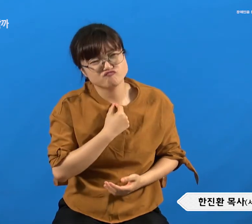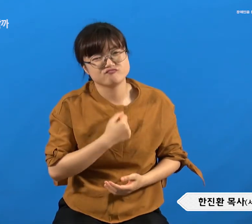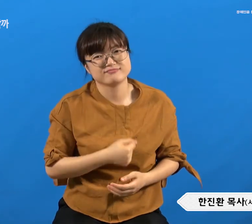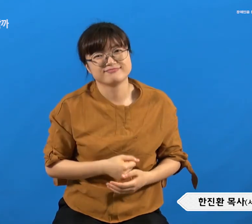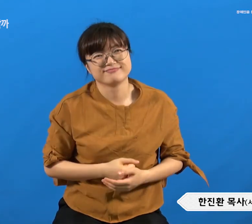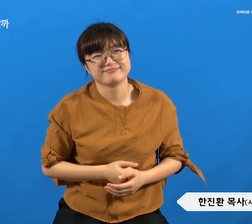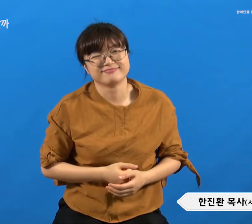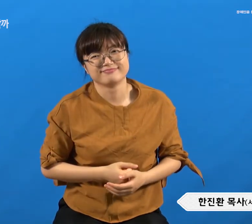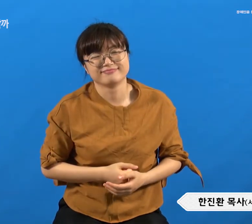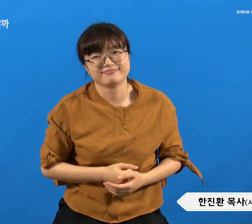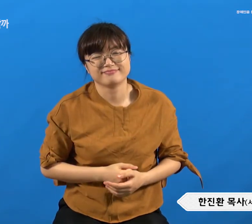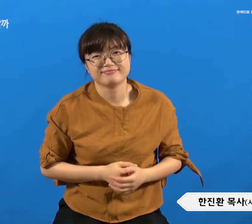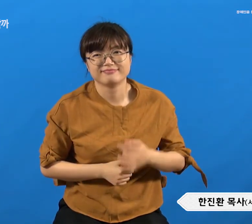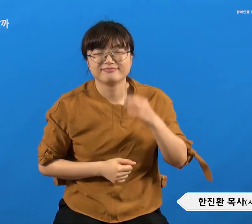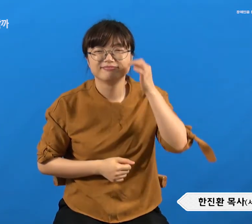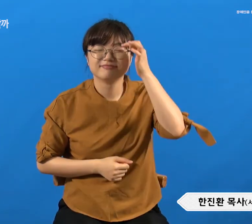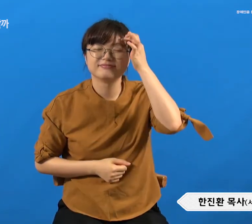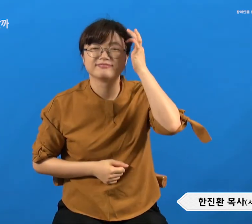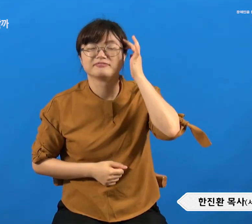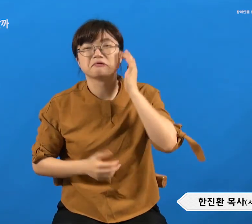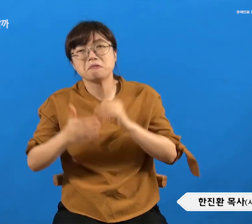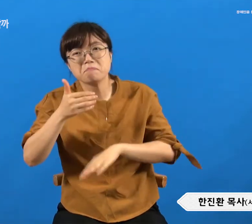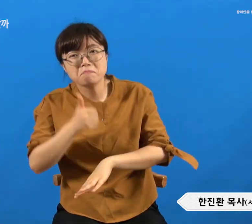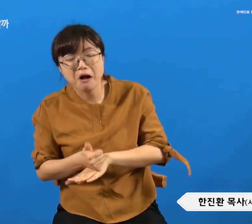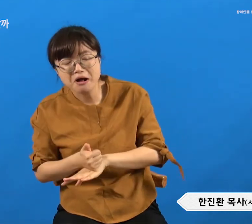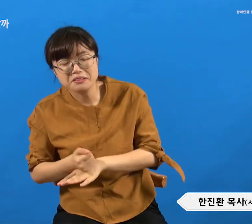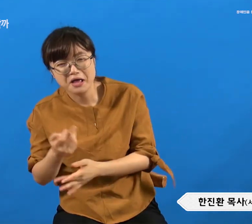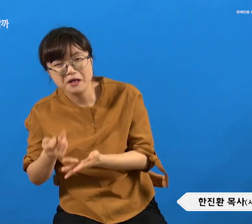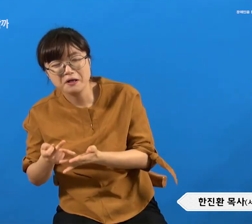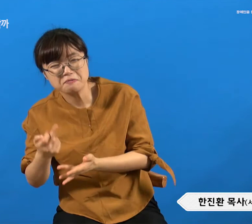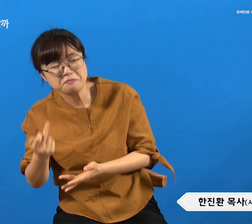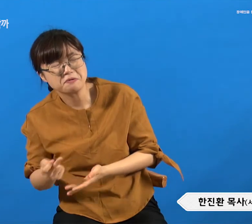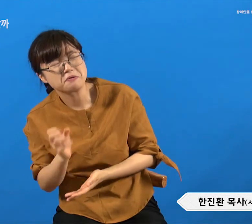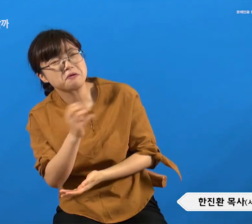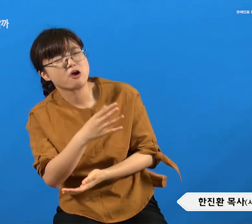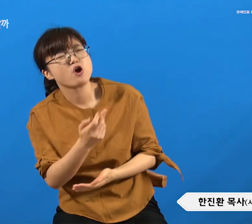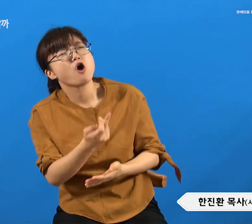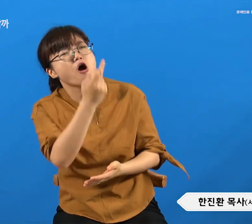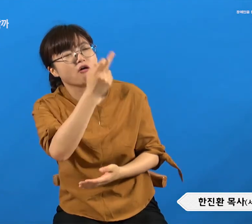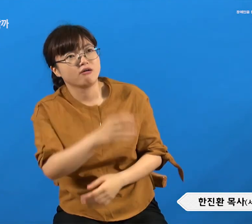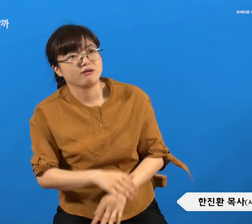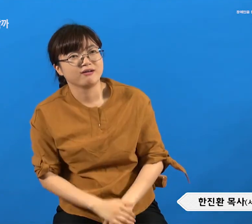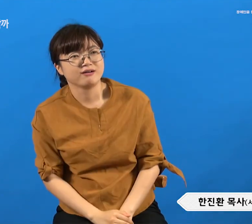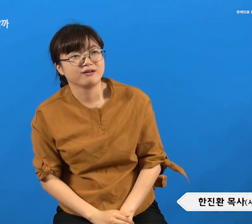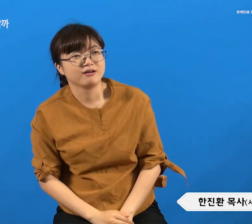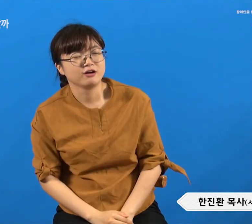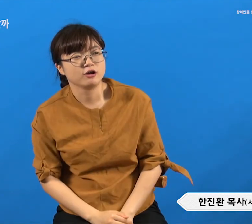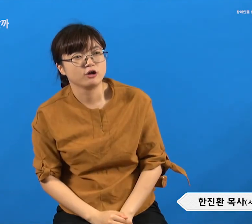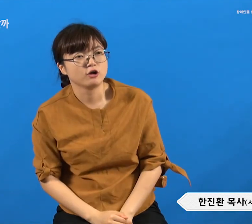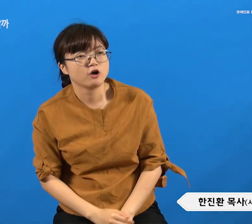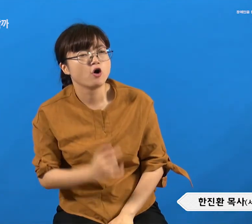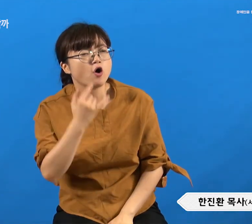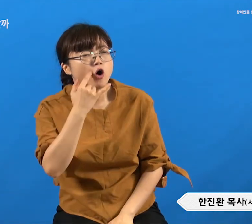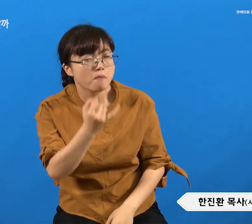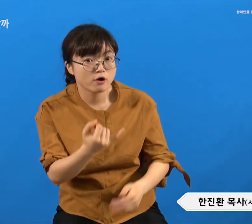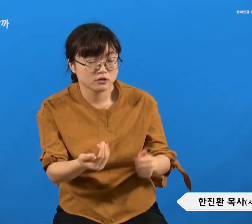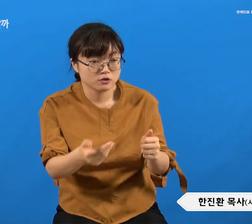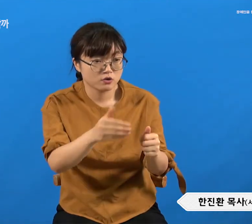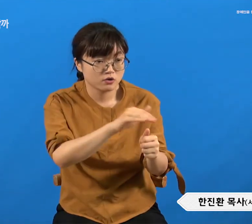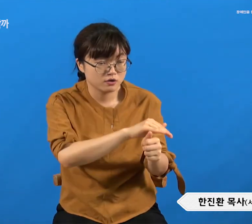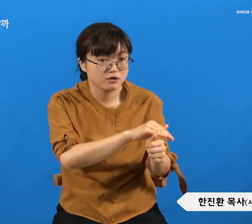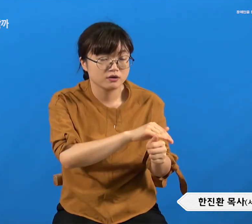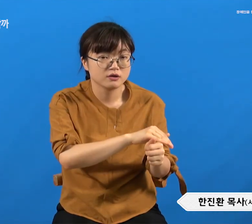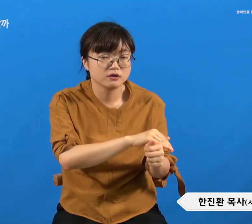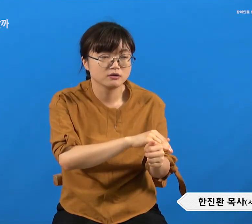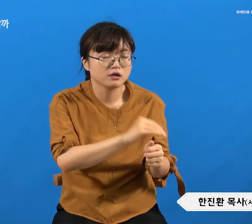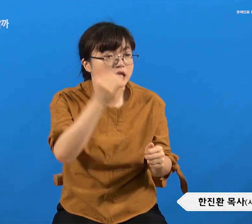뜻을 피력합니다. 막내가 다시 말했습니다. 형님들은 어머니 묻혀 계시는